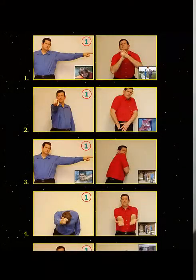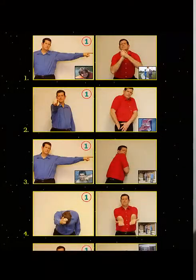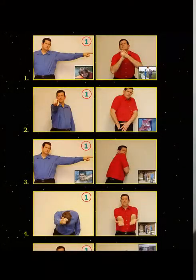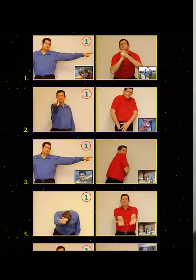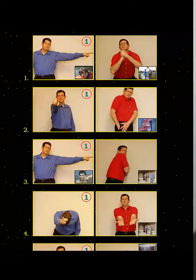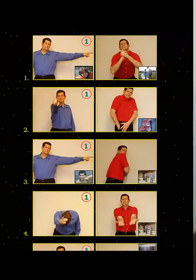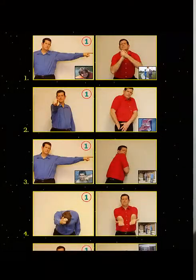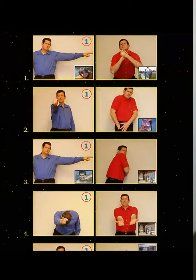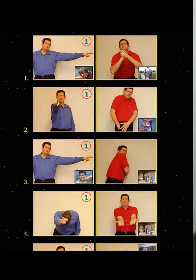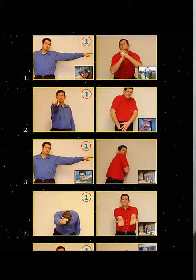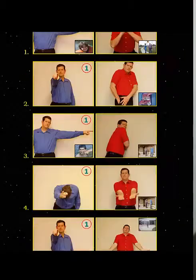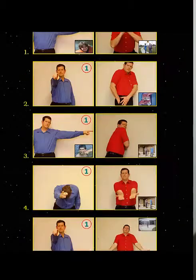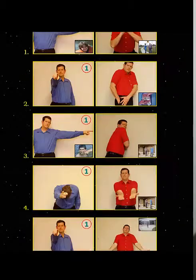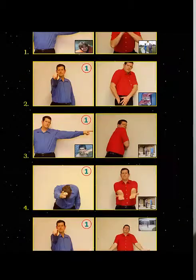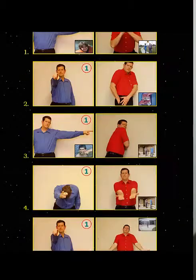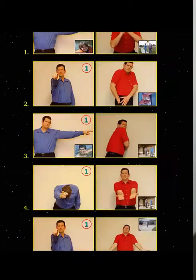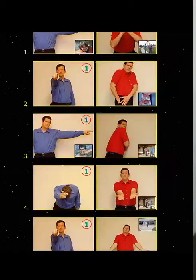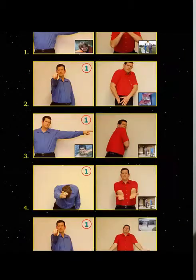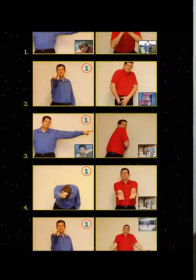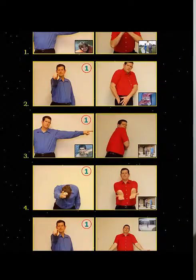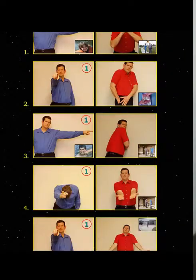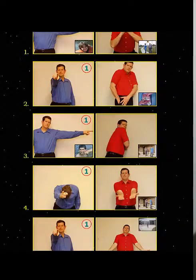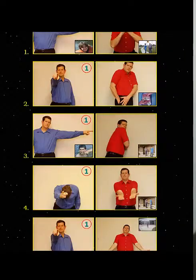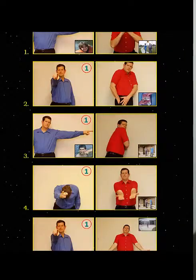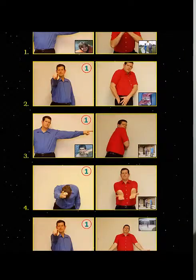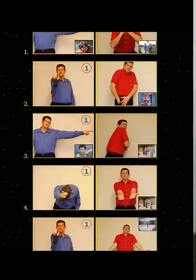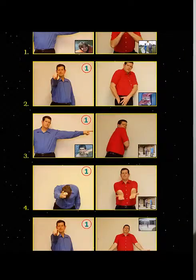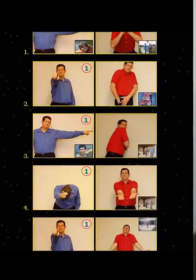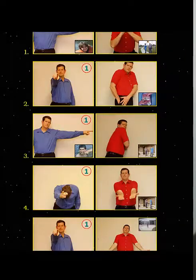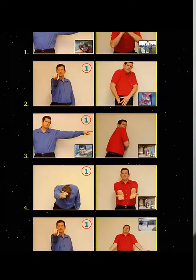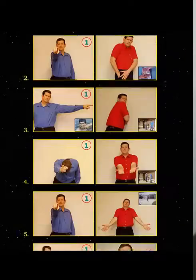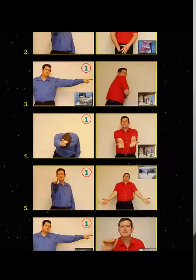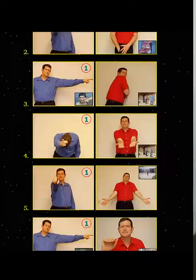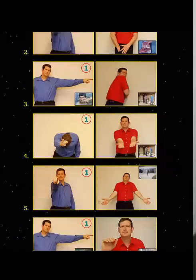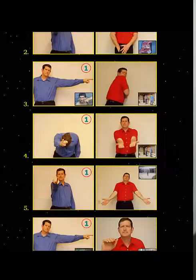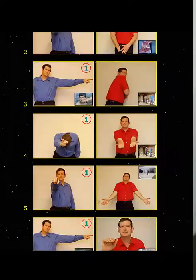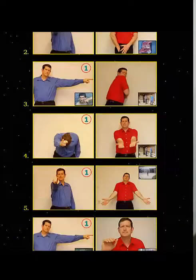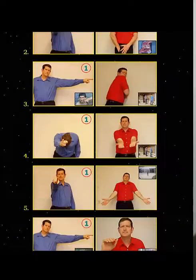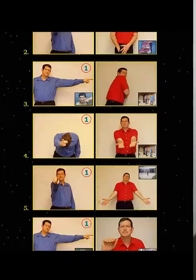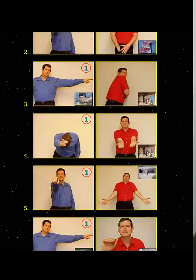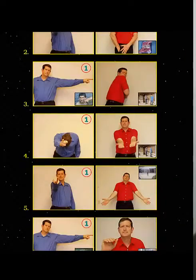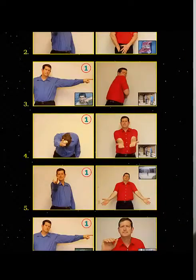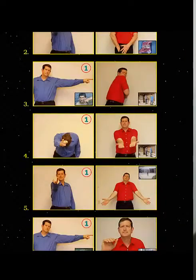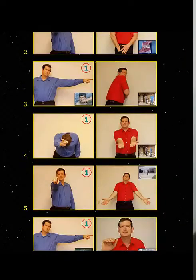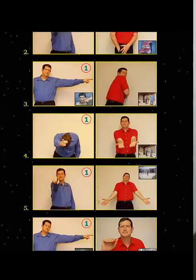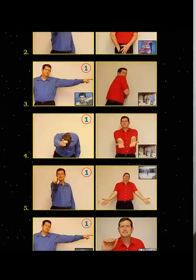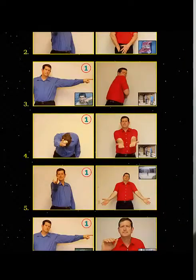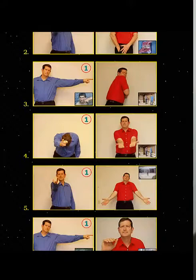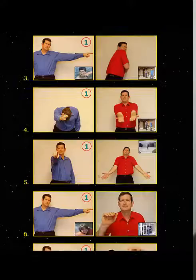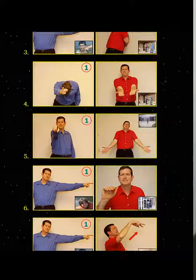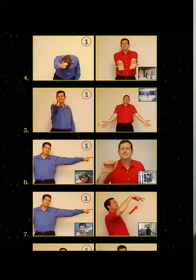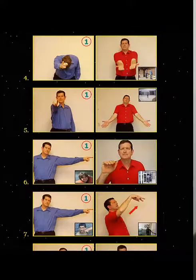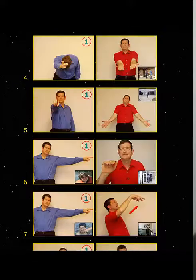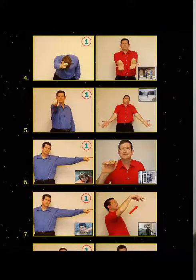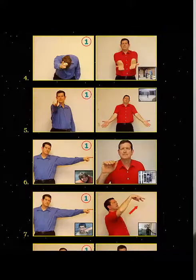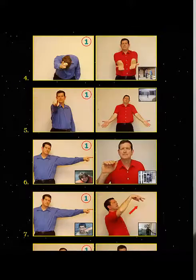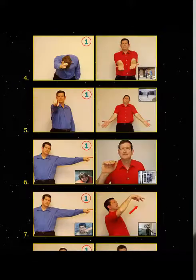Ella quiere. 2. Tú compras. 3. Él tiene. 4.